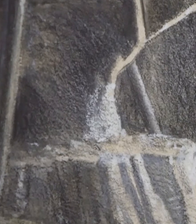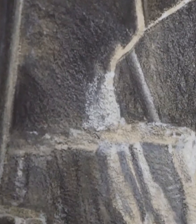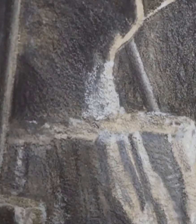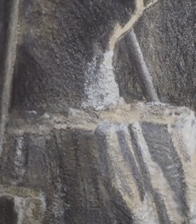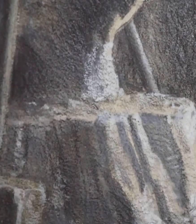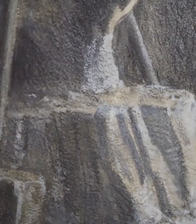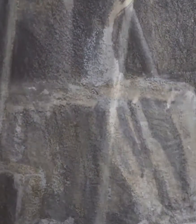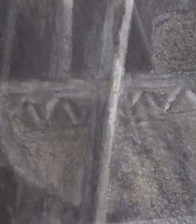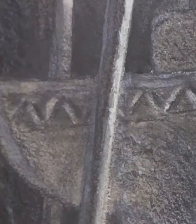и